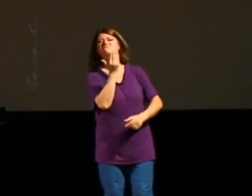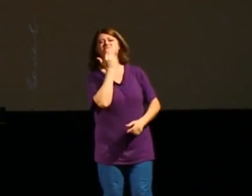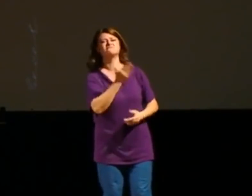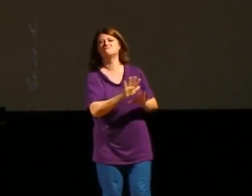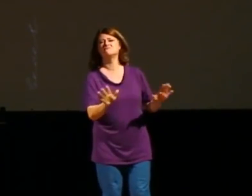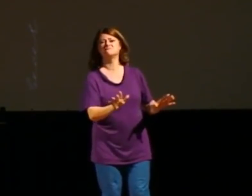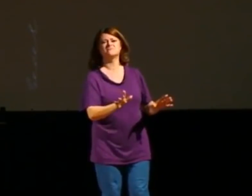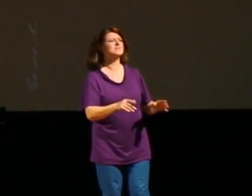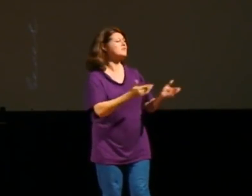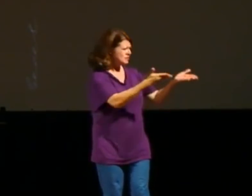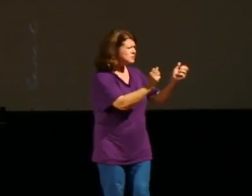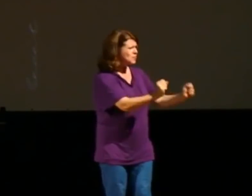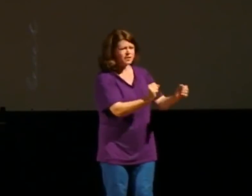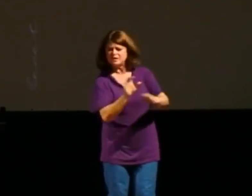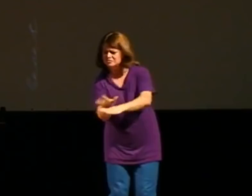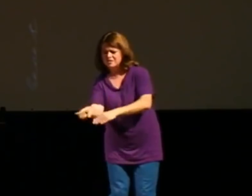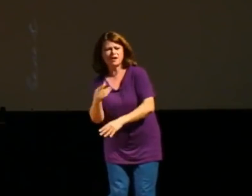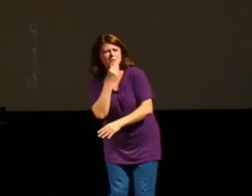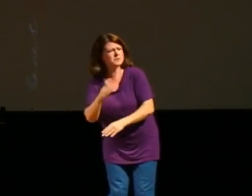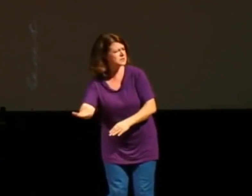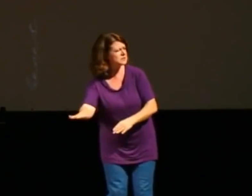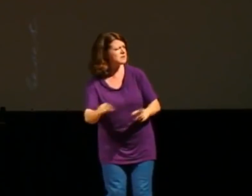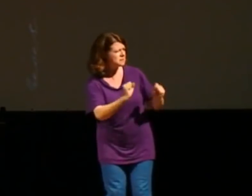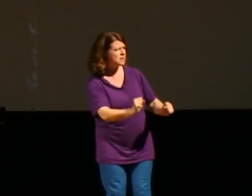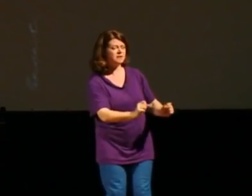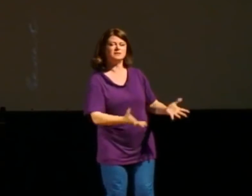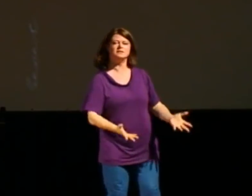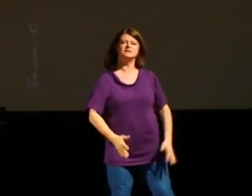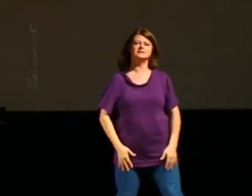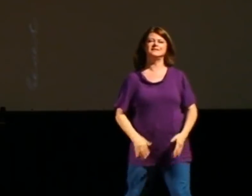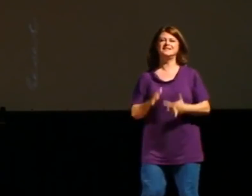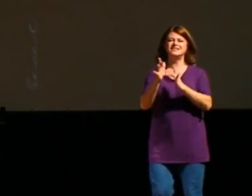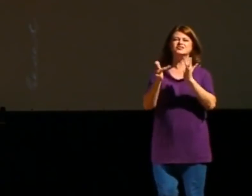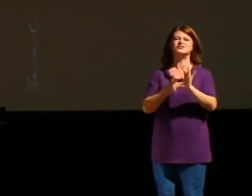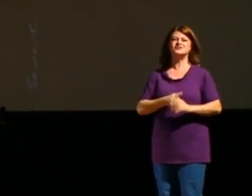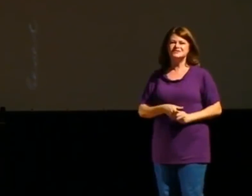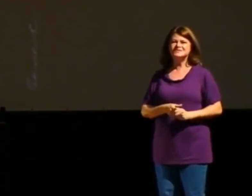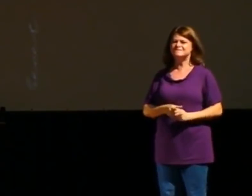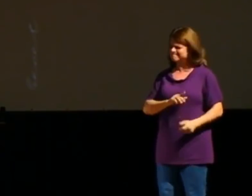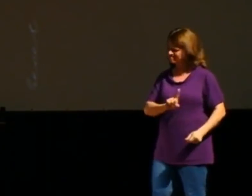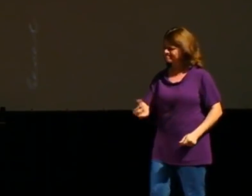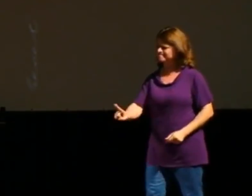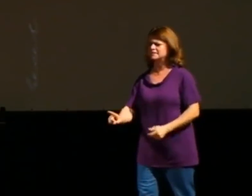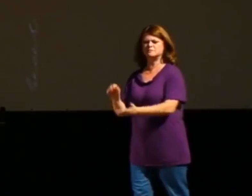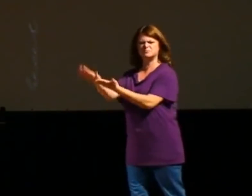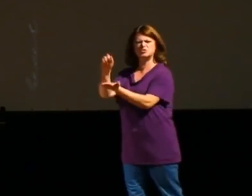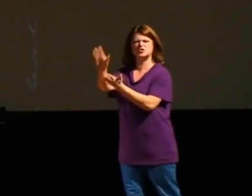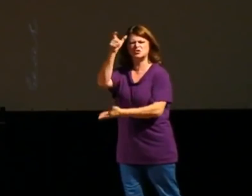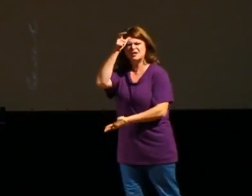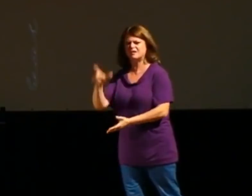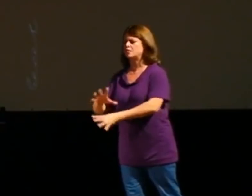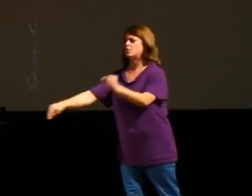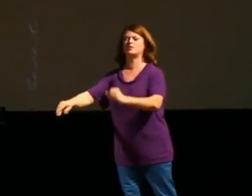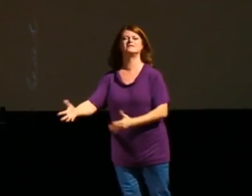e aí os discípulos encontram com Jesus e perguntam assim: Senhor, por que nós não podemos curar o menino? Por que a gente não pode expulsar aquele demônio? Ele